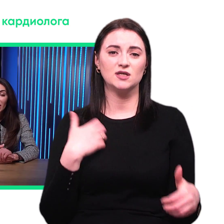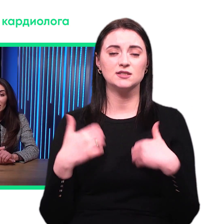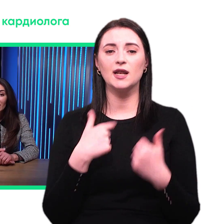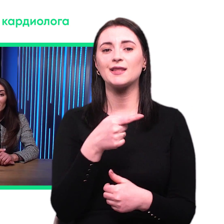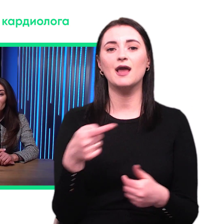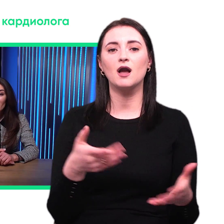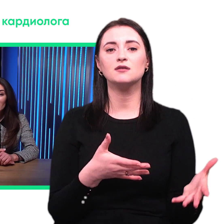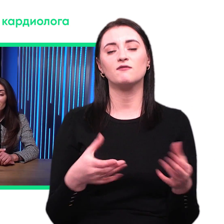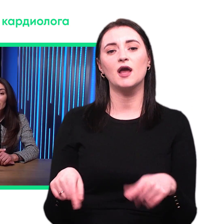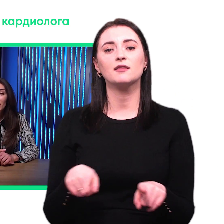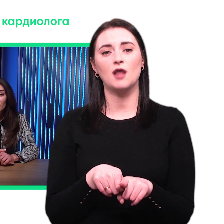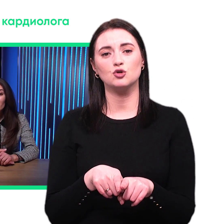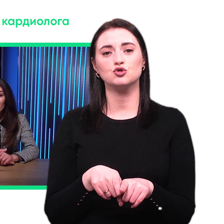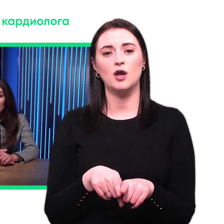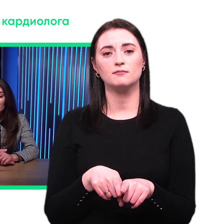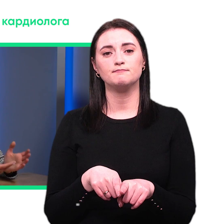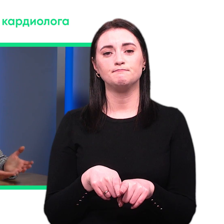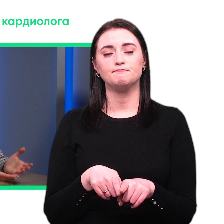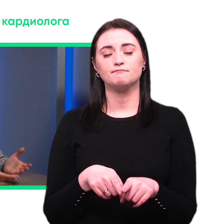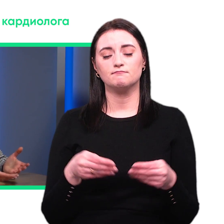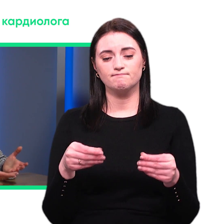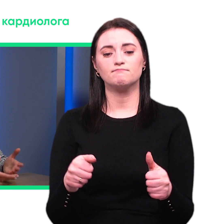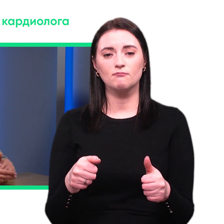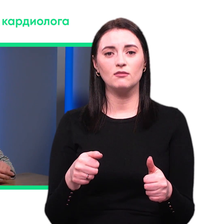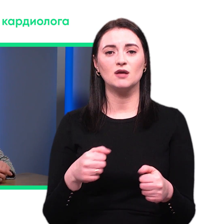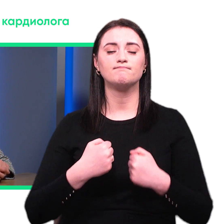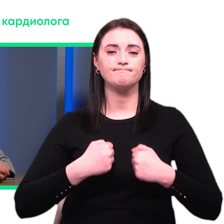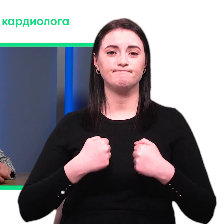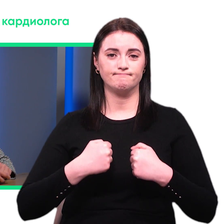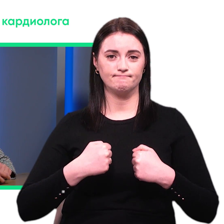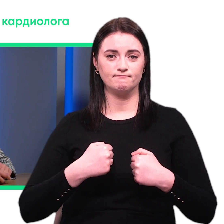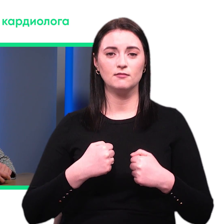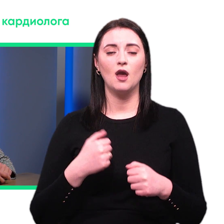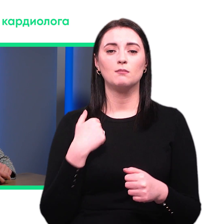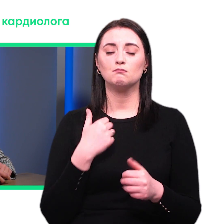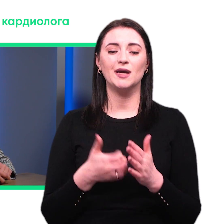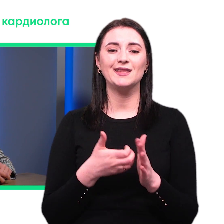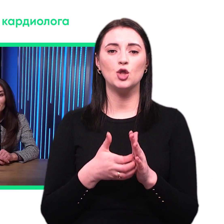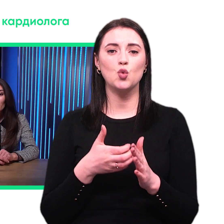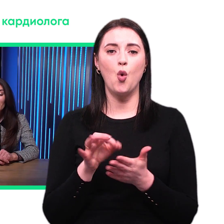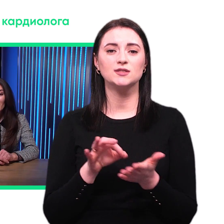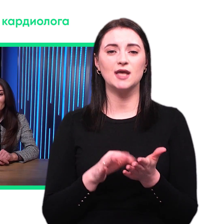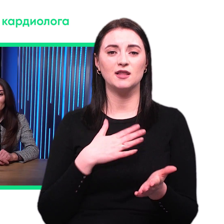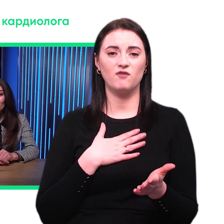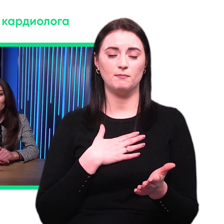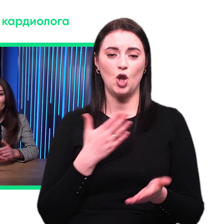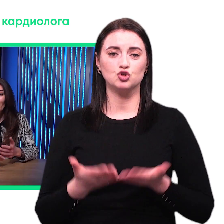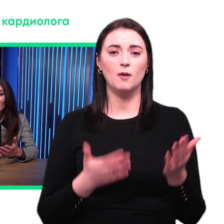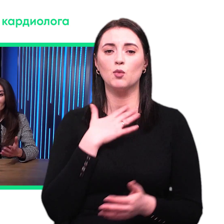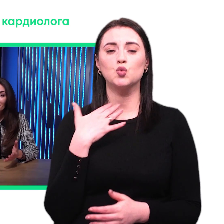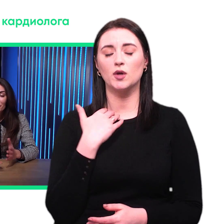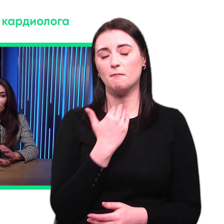Негативное влияние также оказывает лишний вес. Мы, опять же, недооцениваем наш вес. Многим кажется,